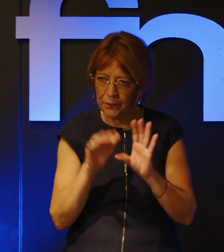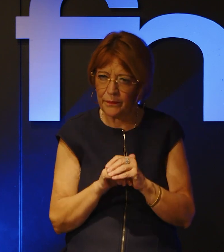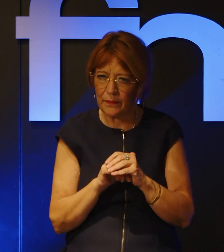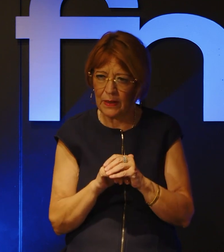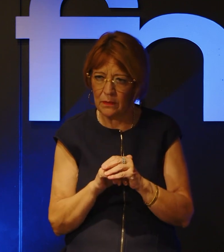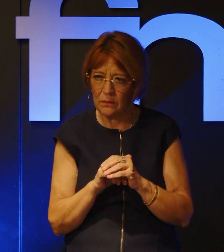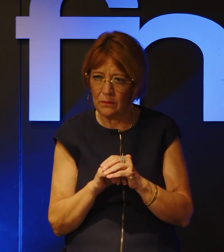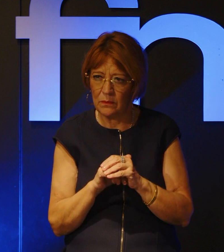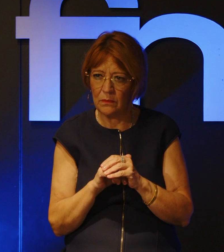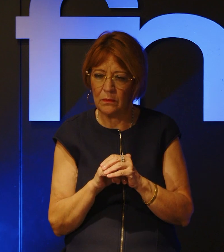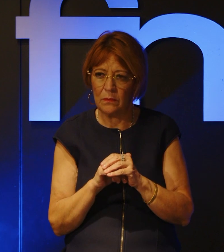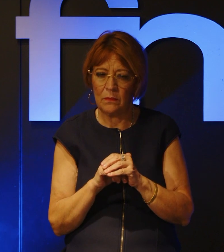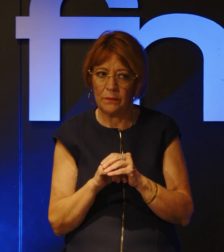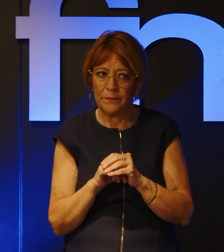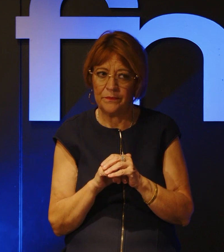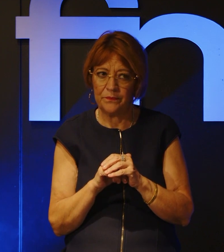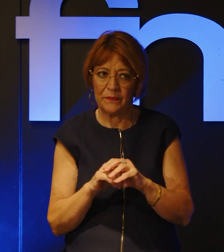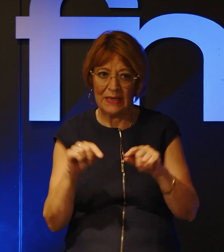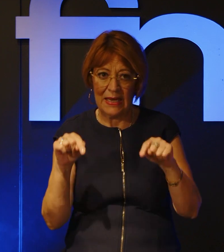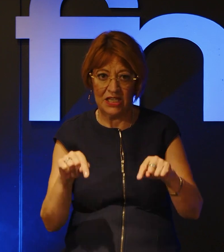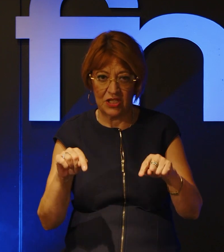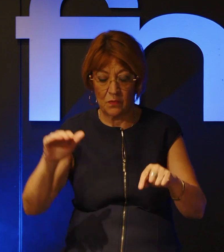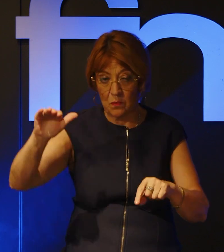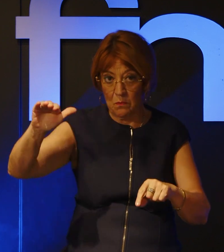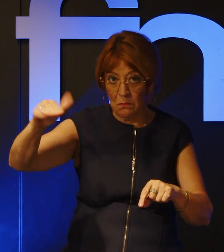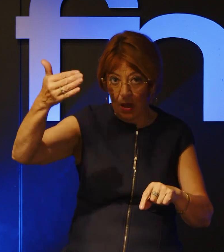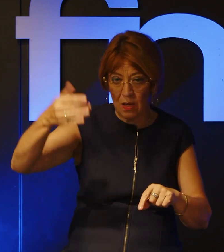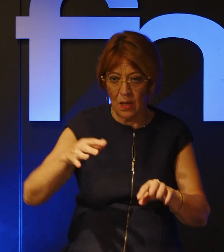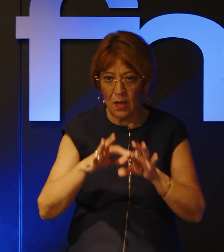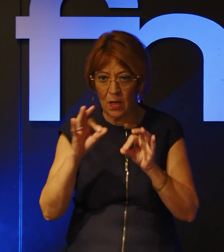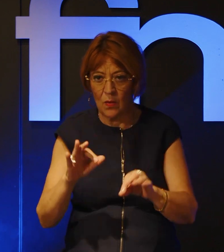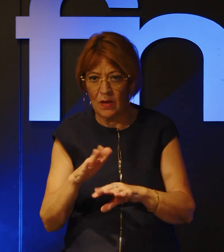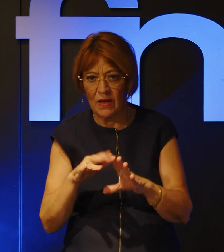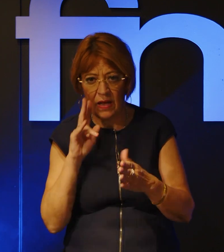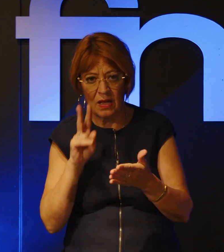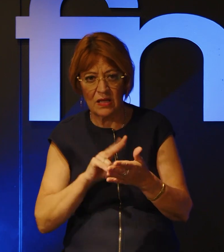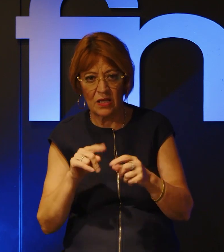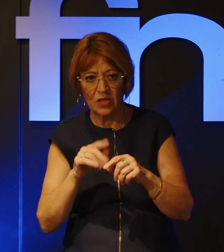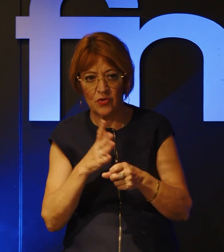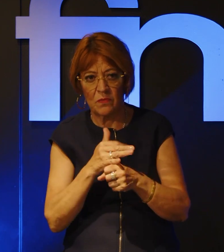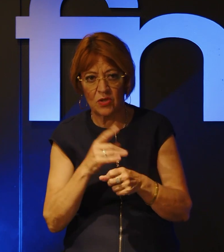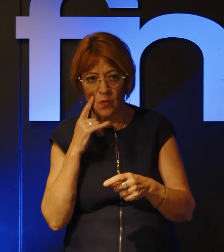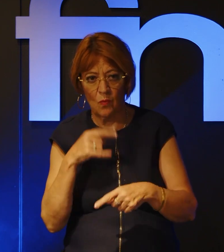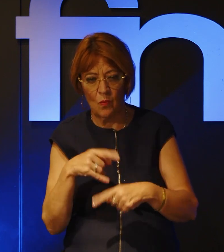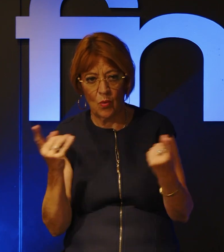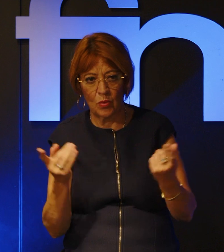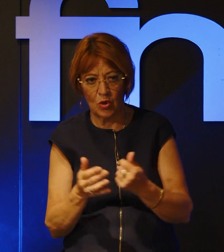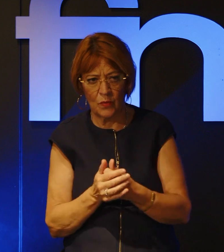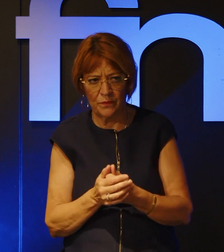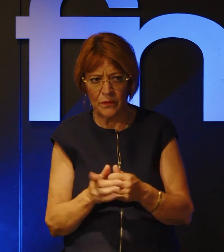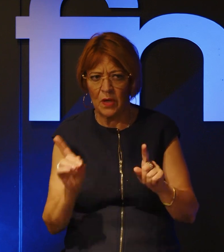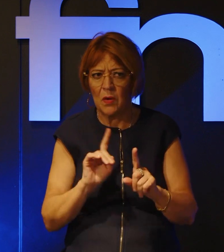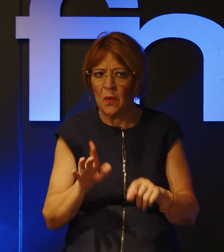que são são são estas Chaves que nos fazem ler o espaço público e